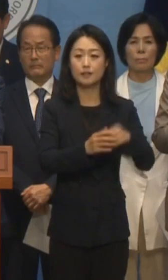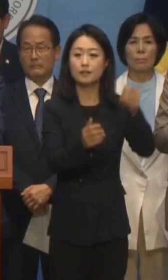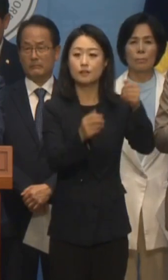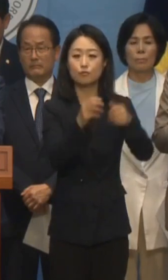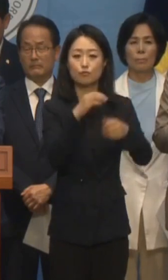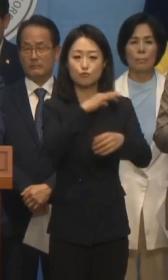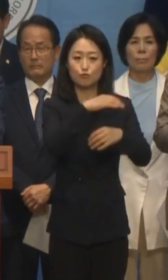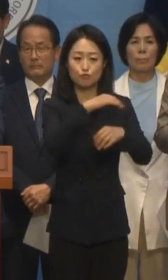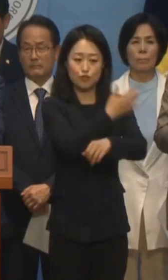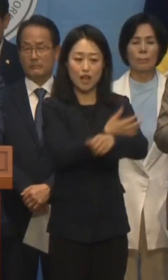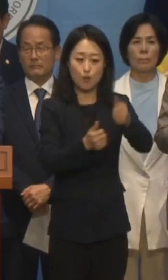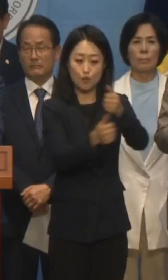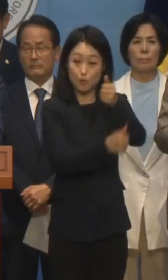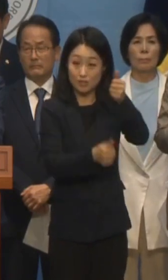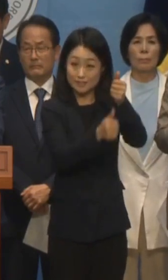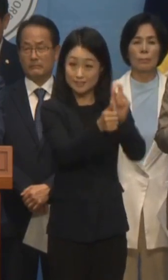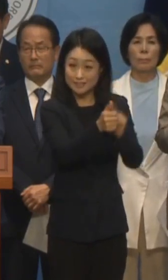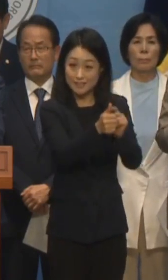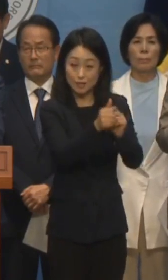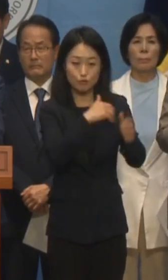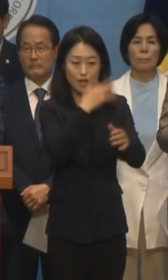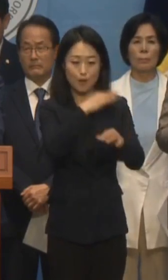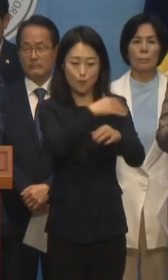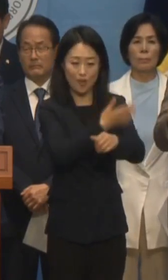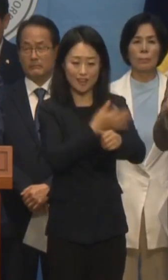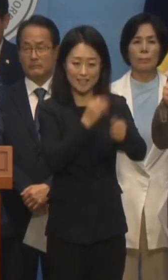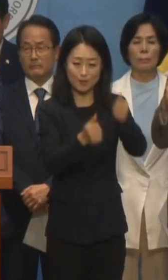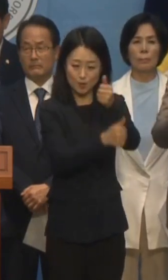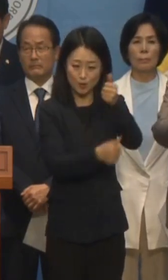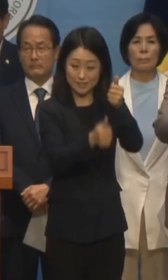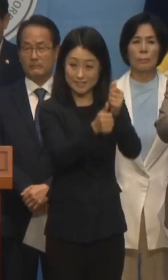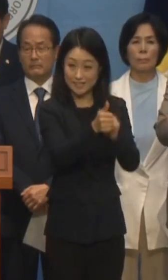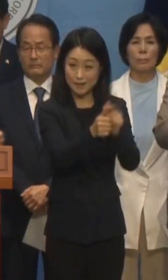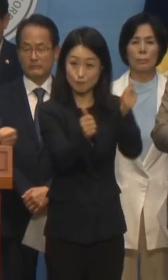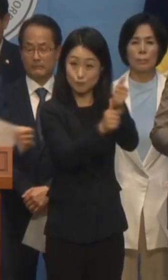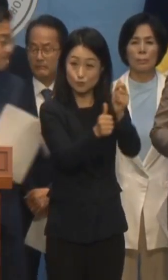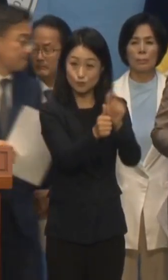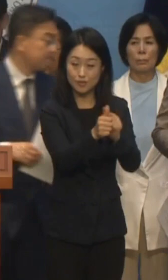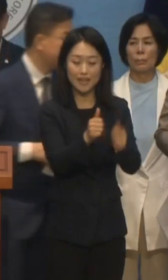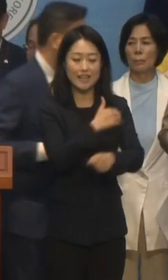부위원장의 직권남용 행위로 규정하기에 충분합니다.